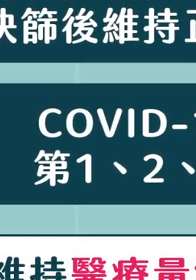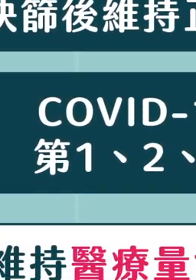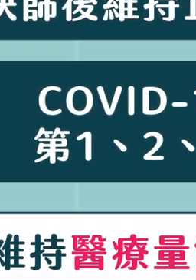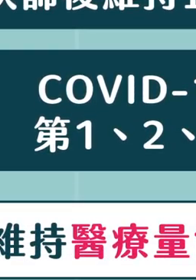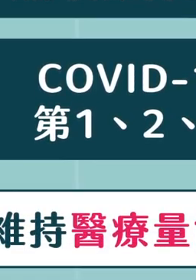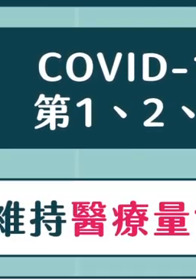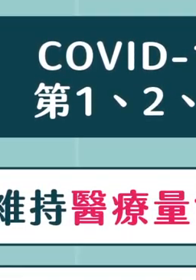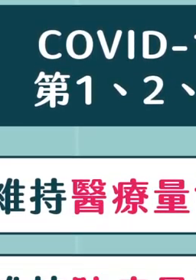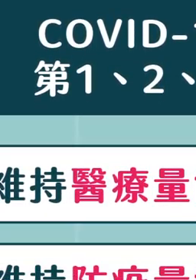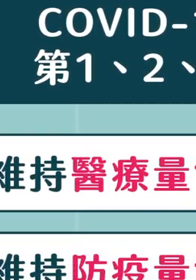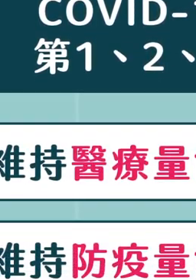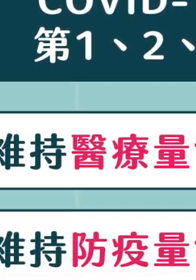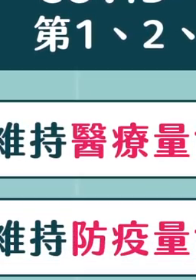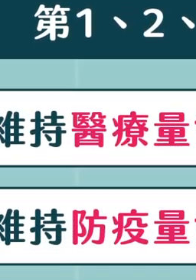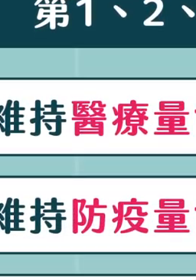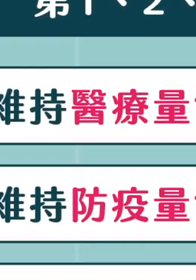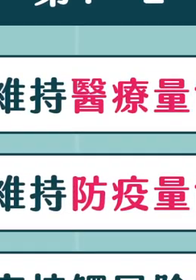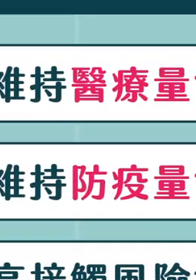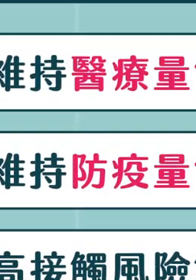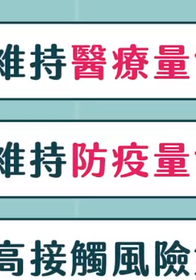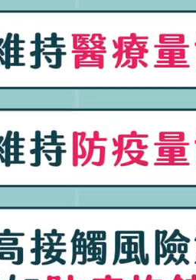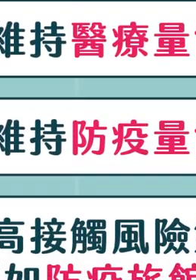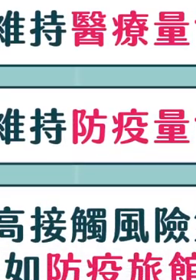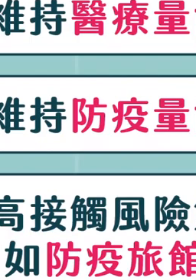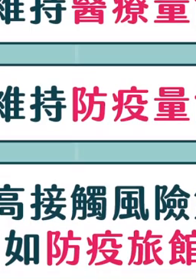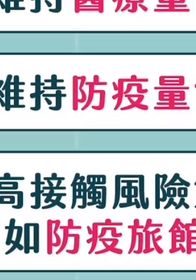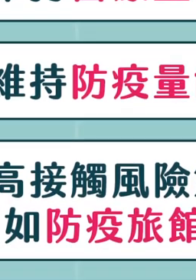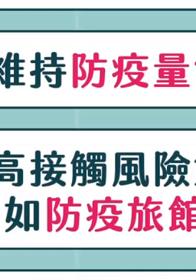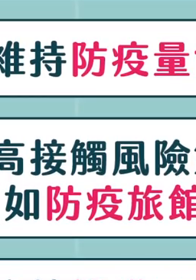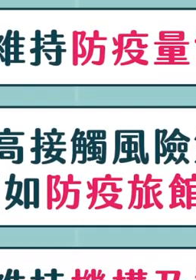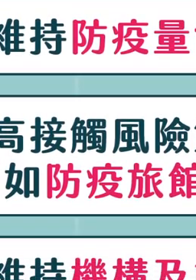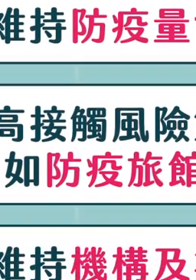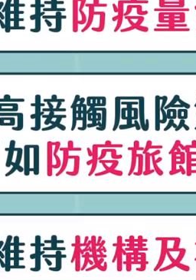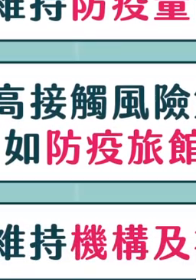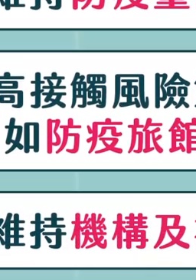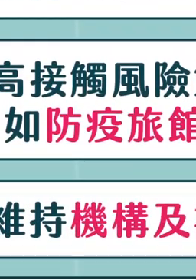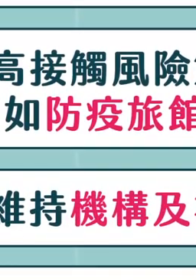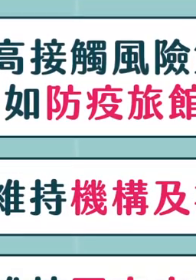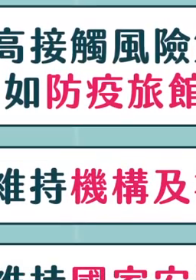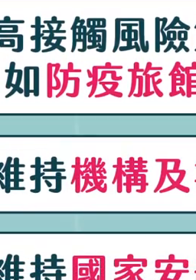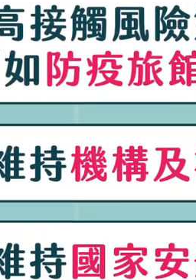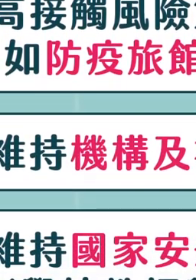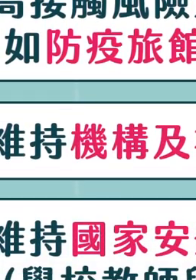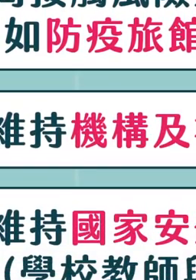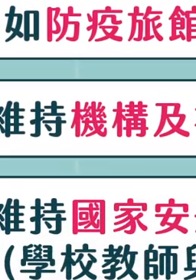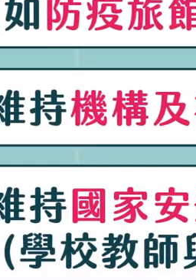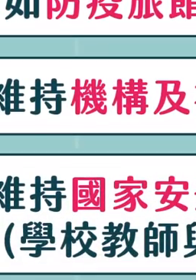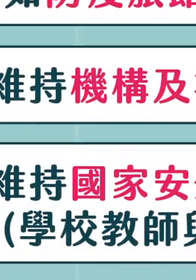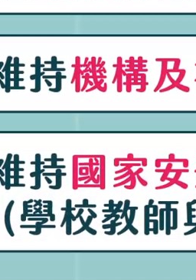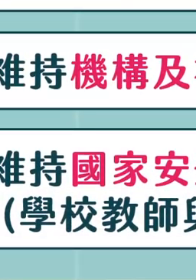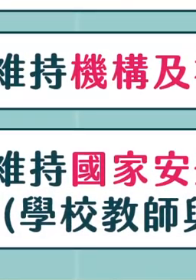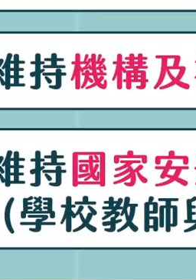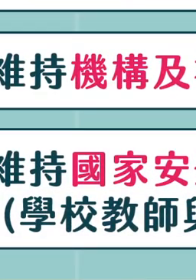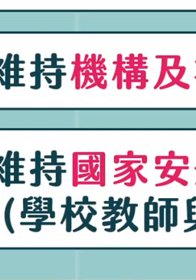封城，把活动降低，防止疫情扩张。记者温俊台北报道。